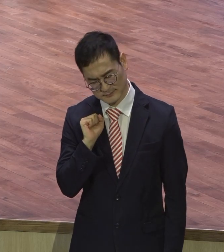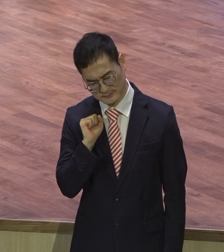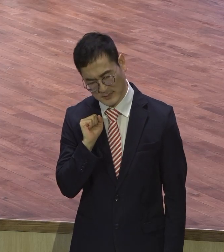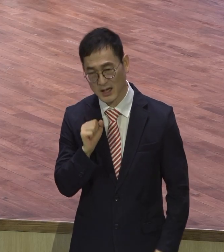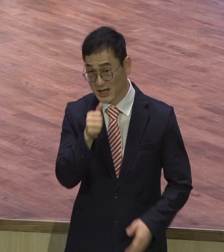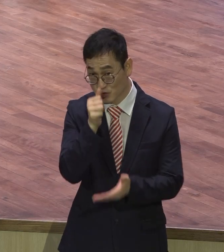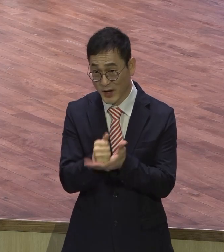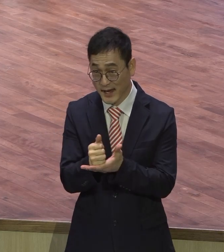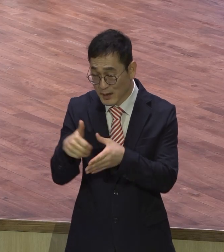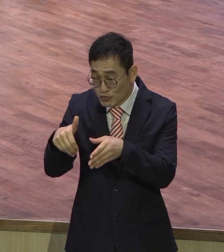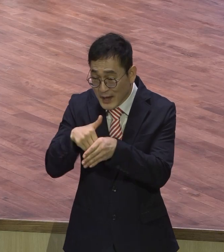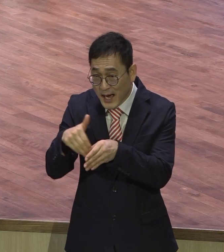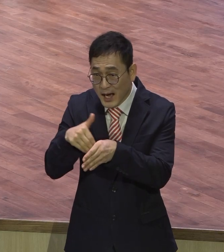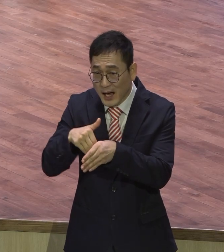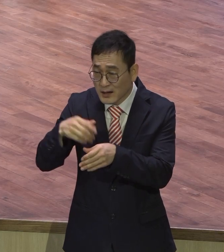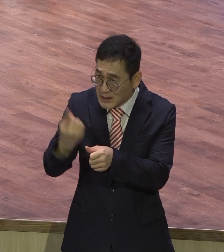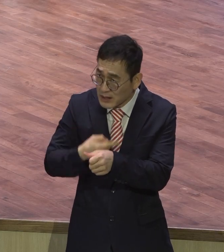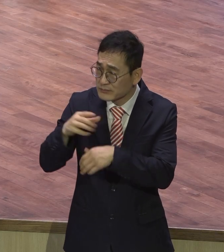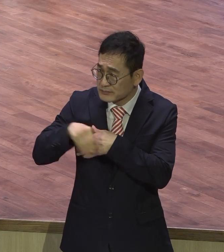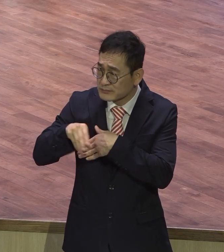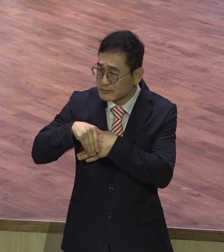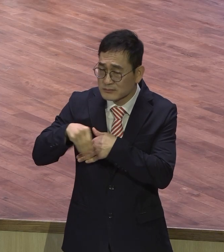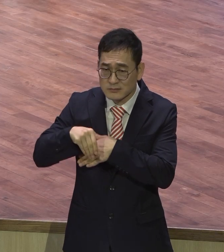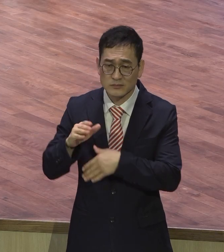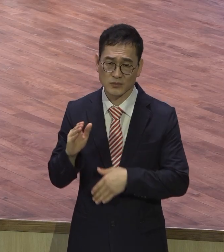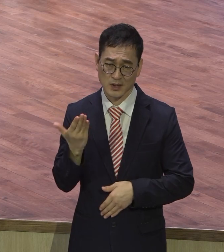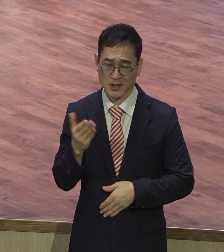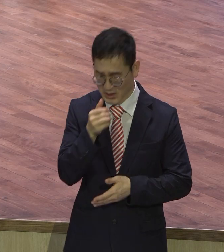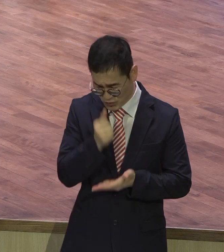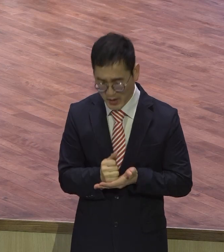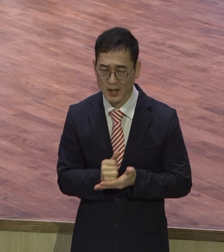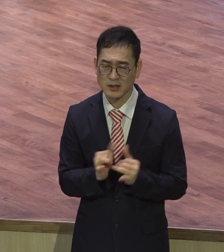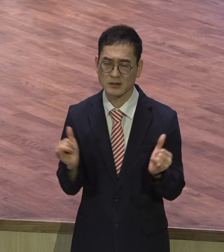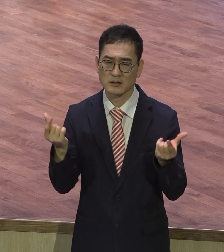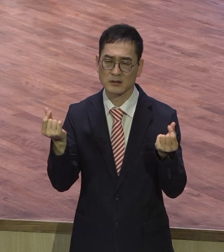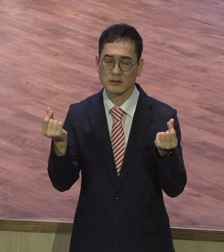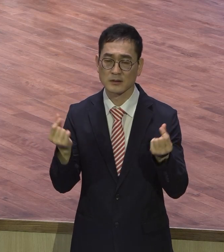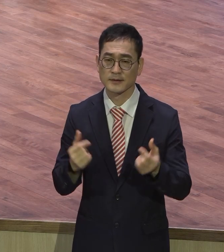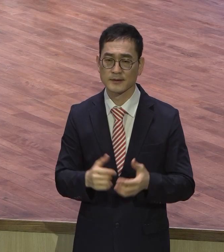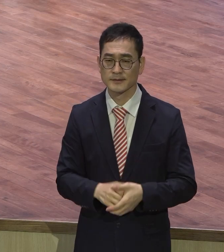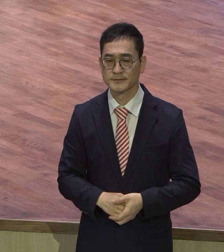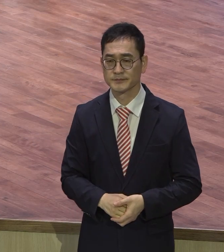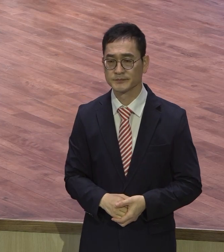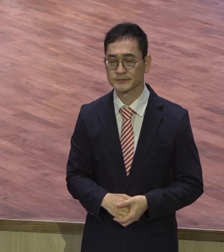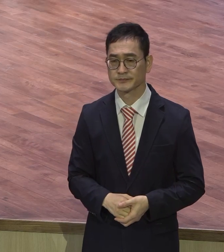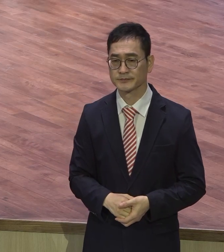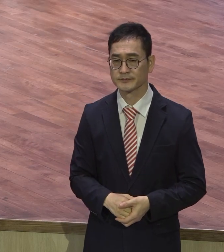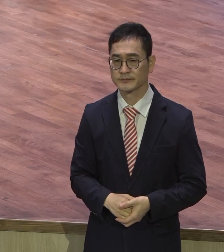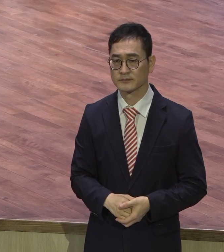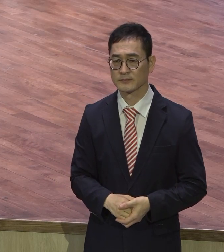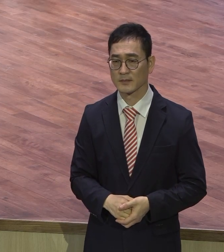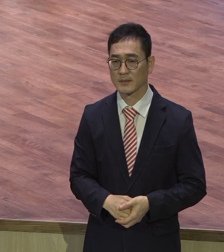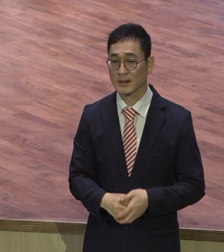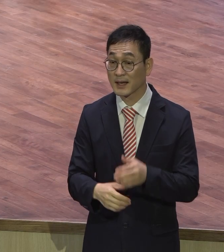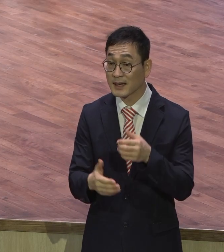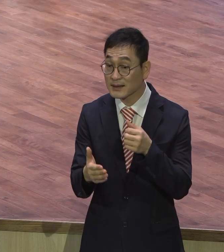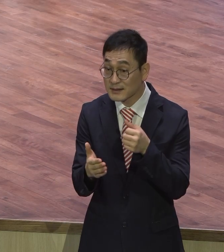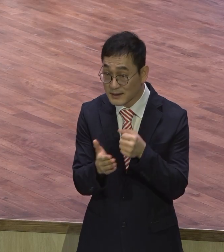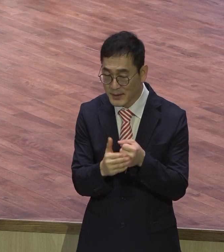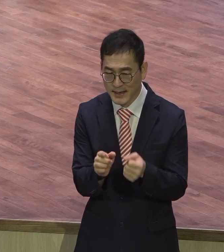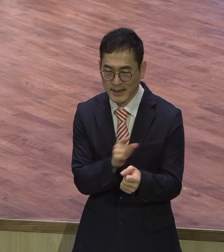속에서 태어났기 때문에 어쩔 수 없이 죄인입니다. 그래서 모든 인간이 가장 시급하게